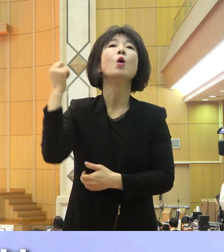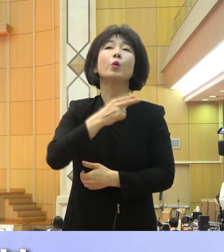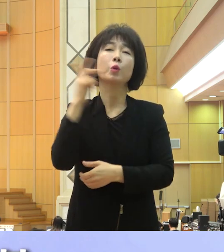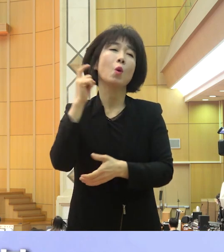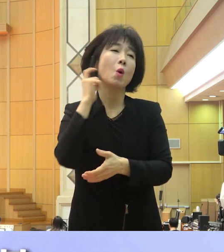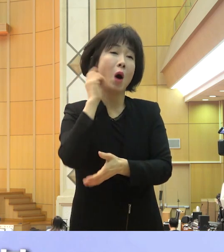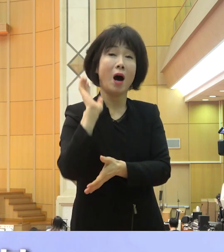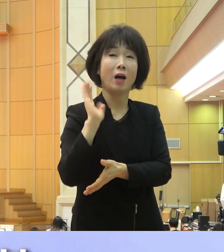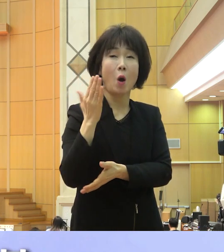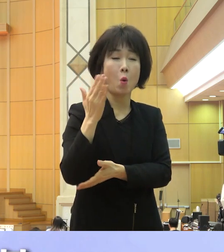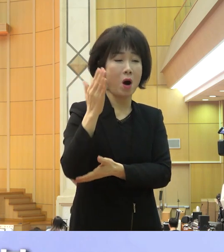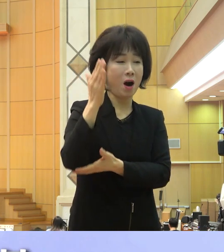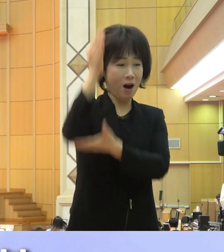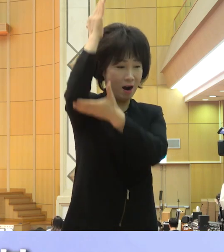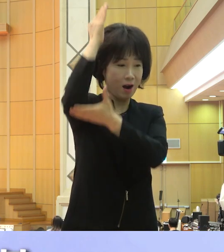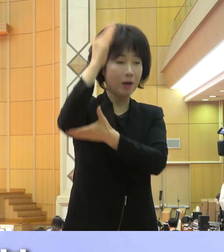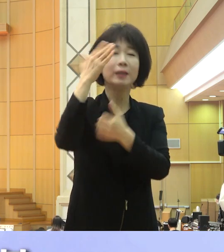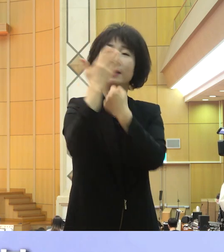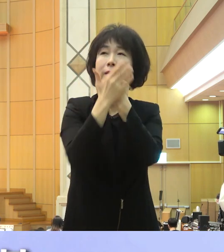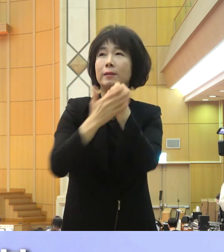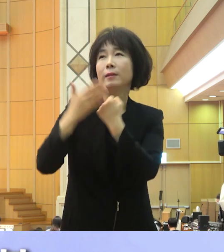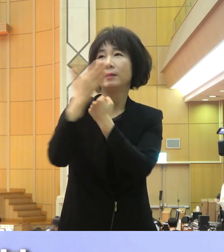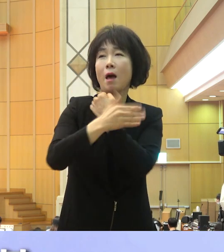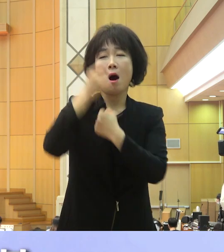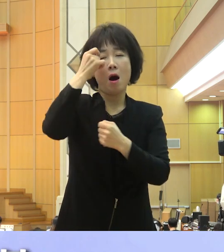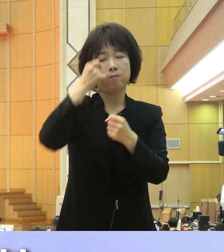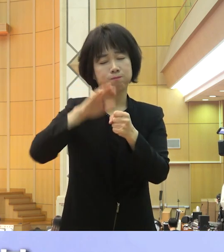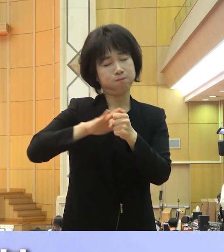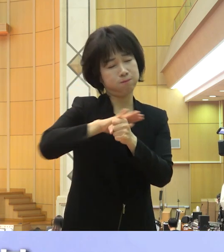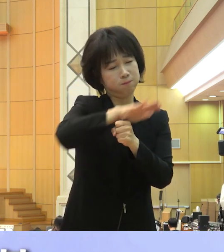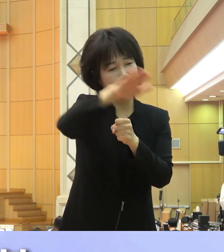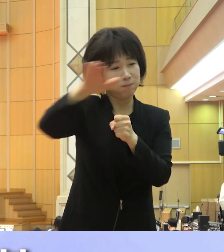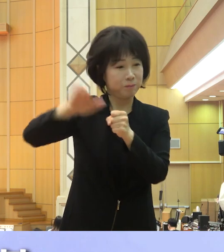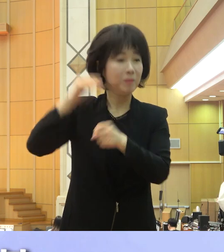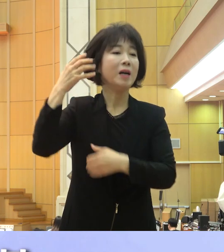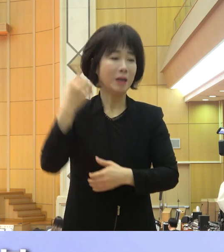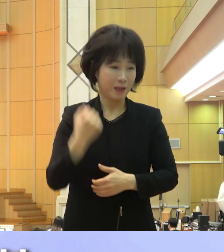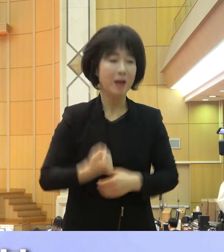또 영광 은혜와 자비도